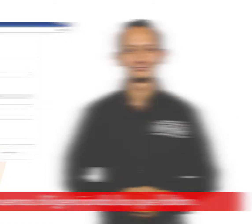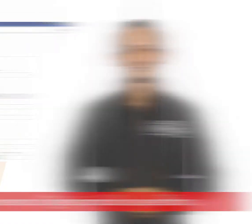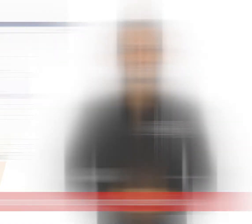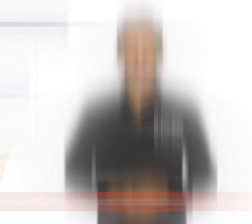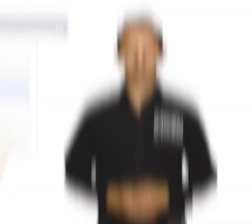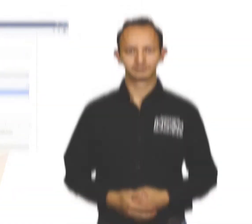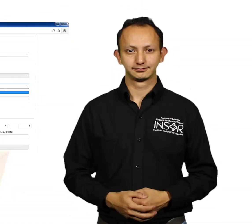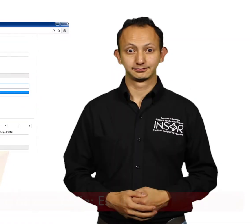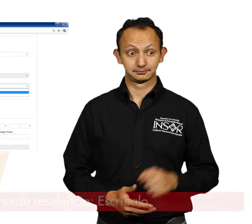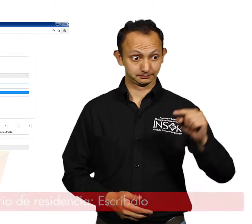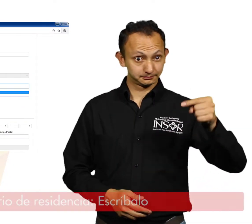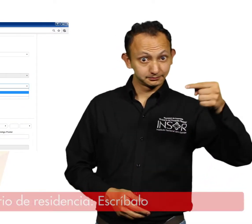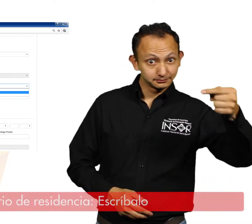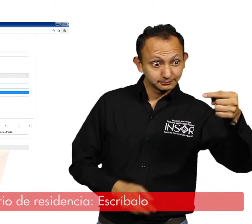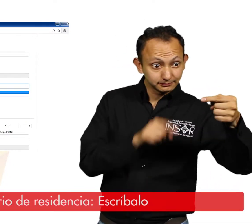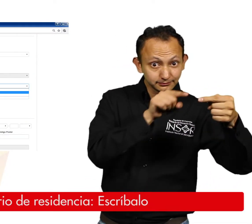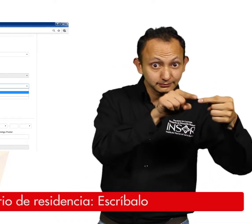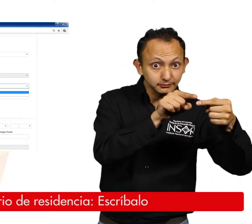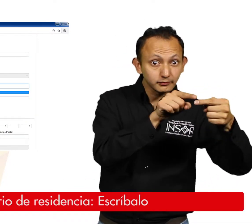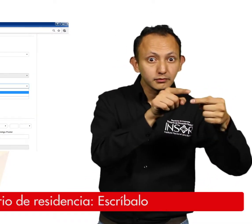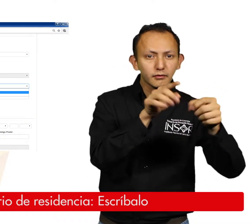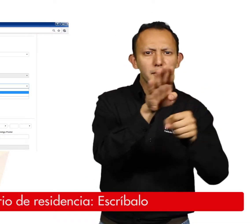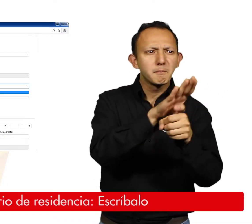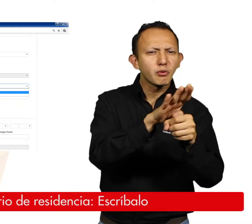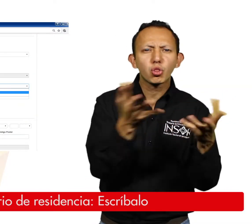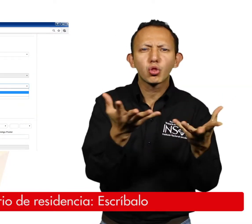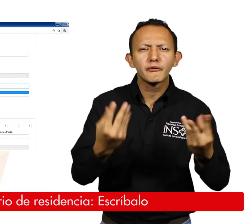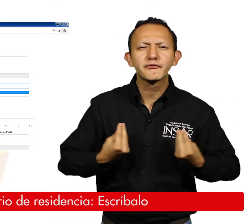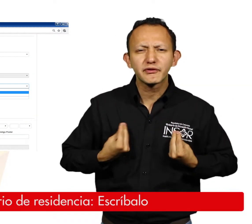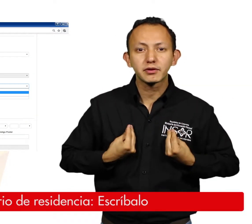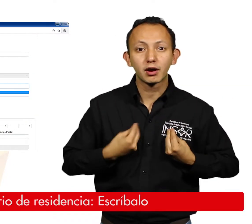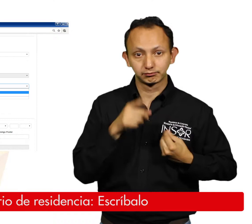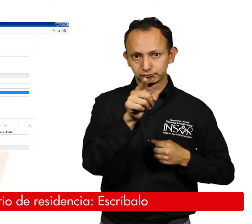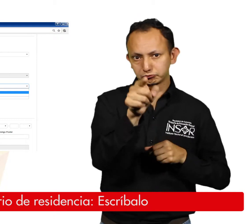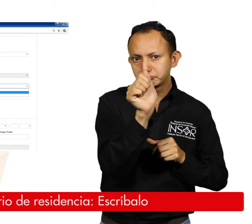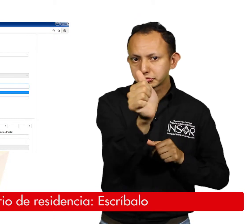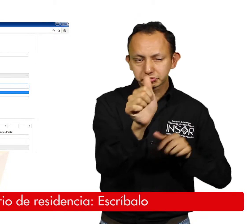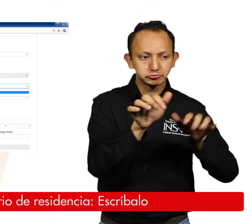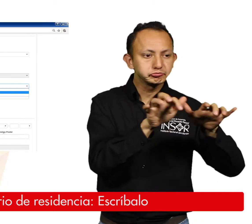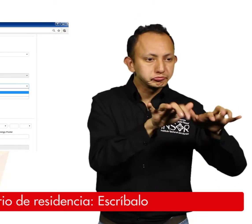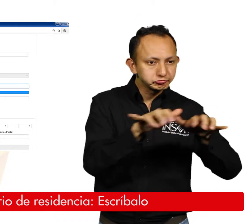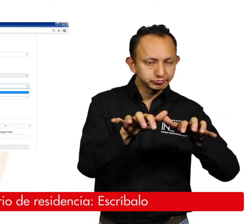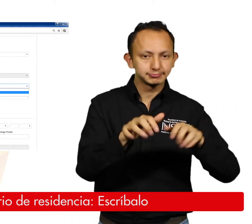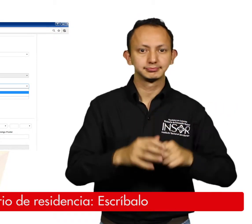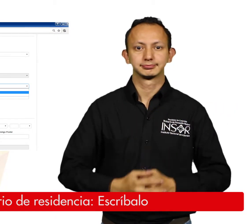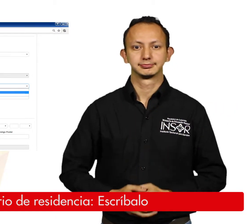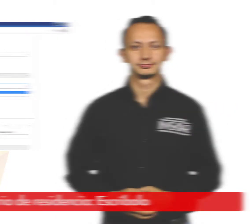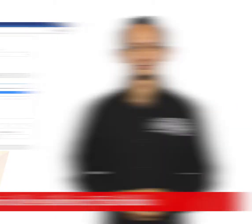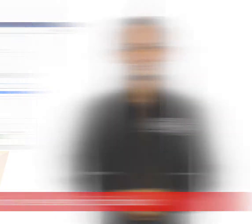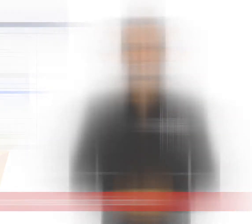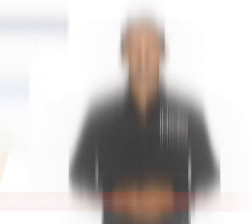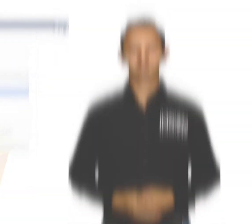Barrio de residencia. escríbale.